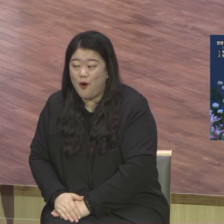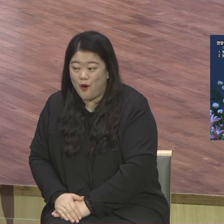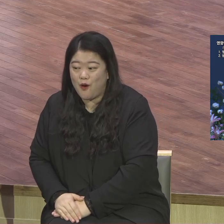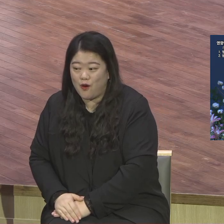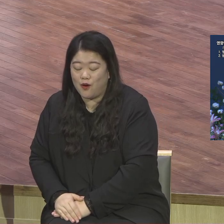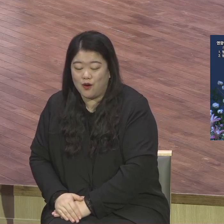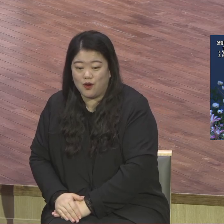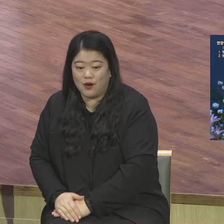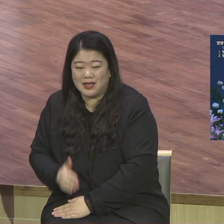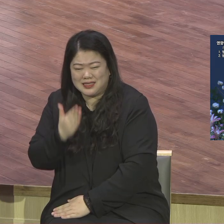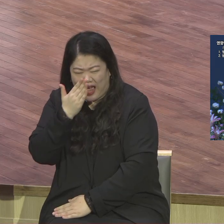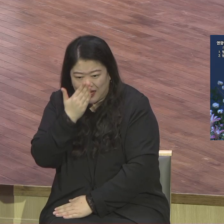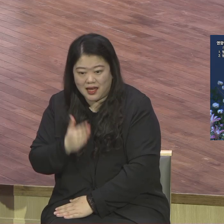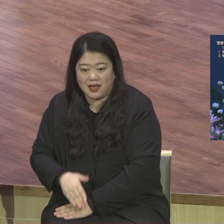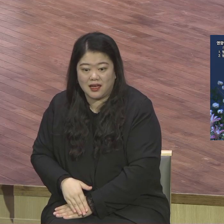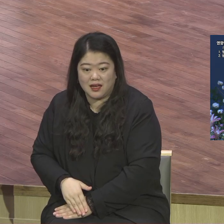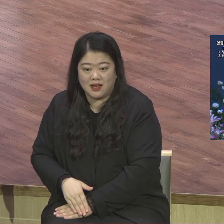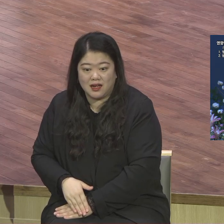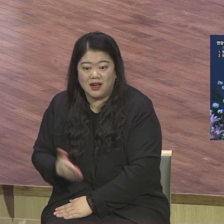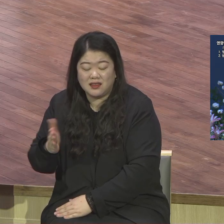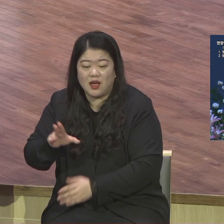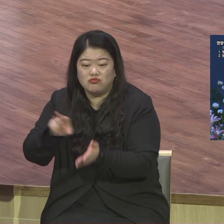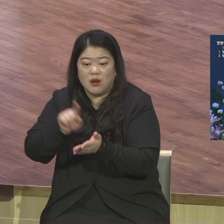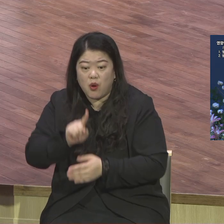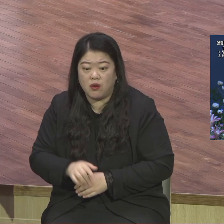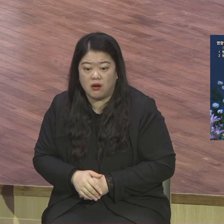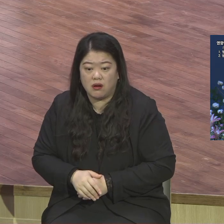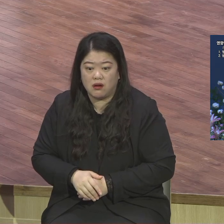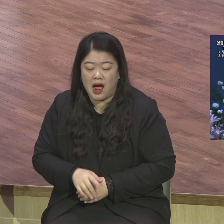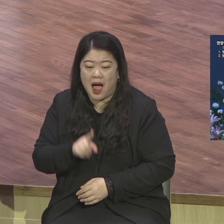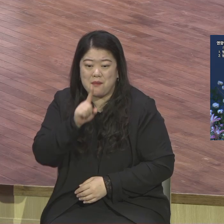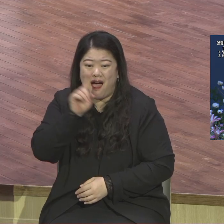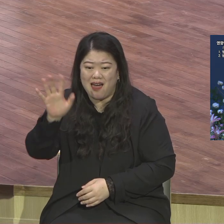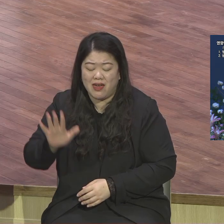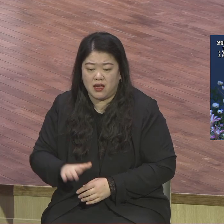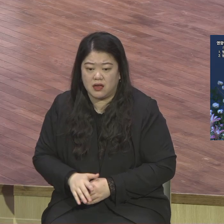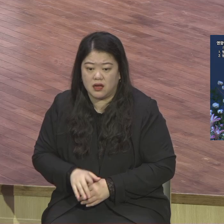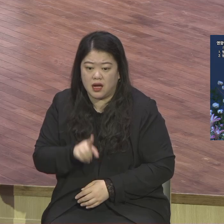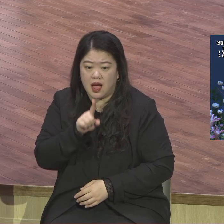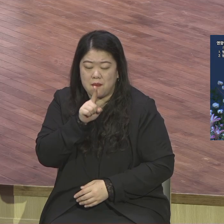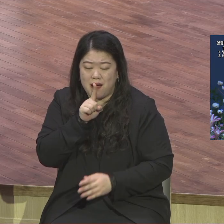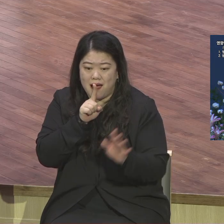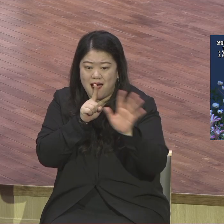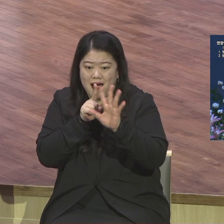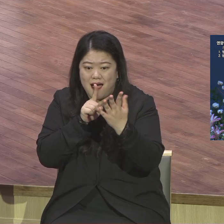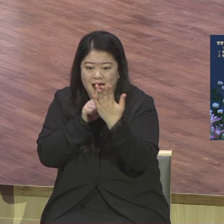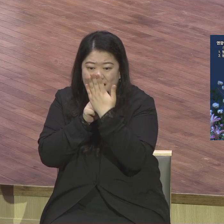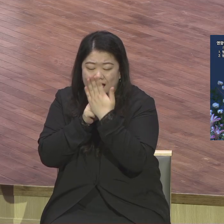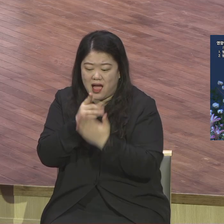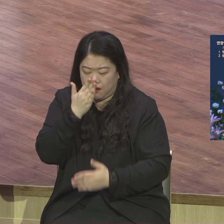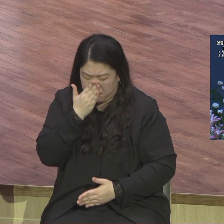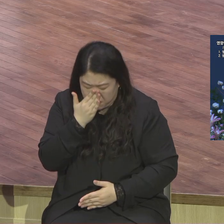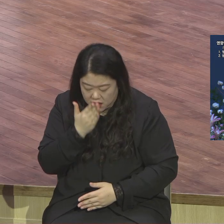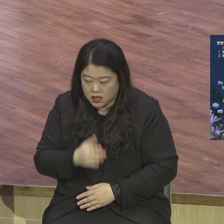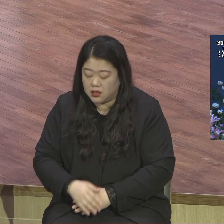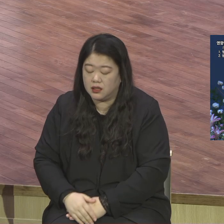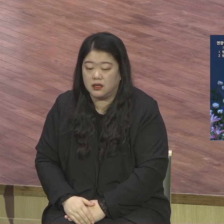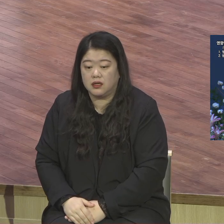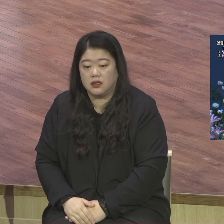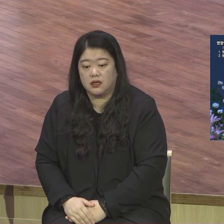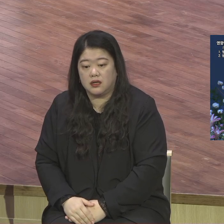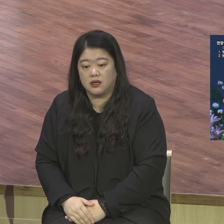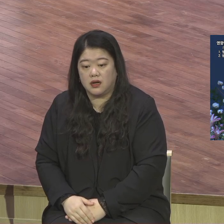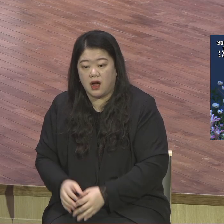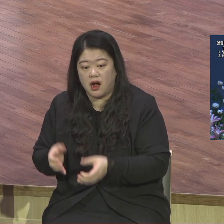오늘도 큰일 났는데 좀 말 좀 해야 되는데 살려는 말은 얼마든지 하세요. 은혜 되는 말은 밤새도록 해도 돼요.